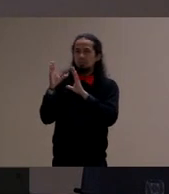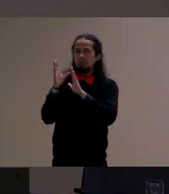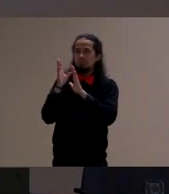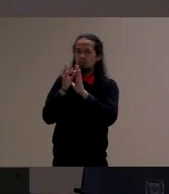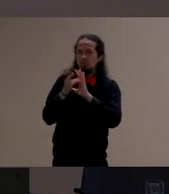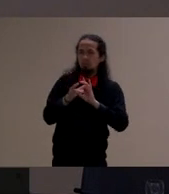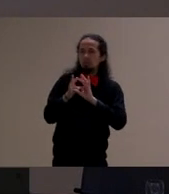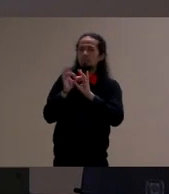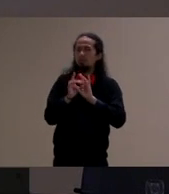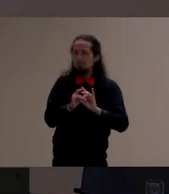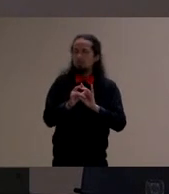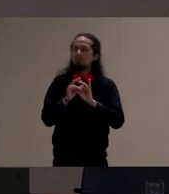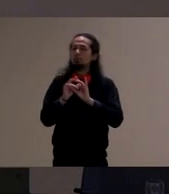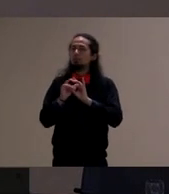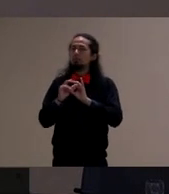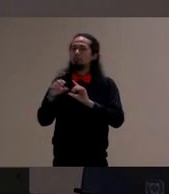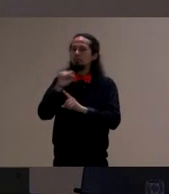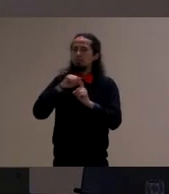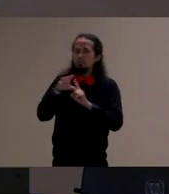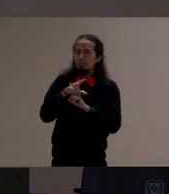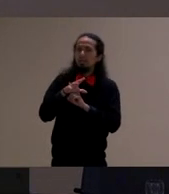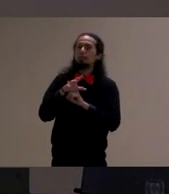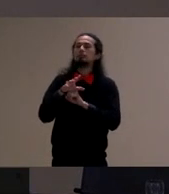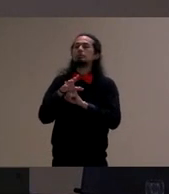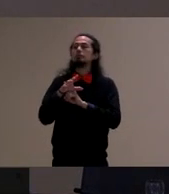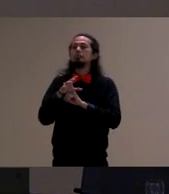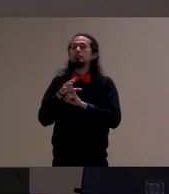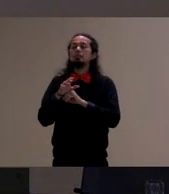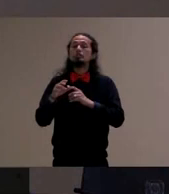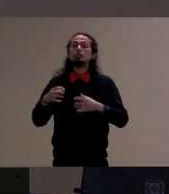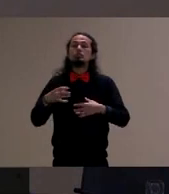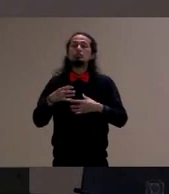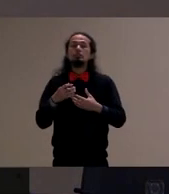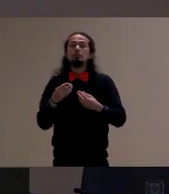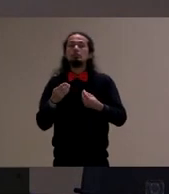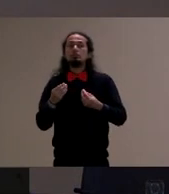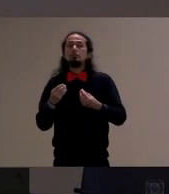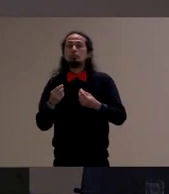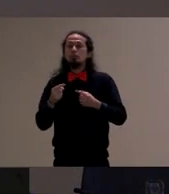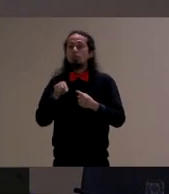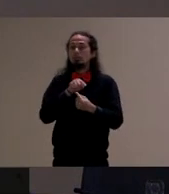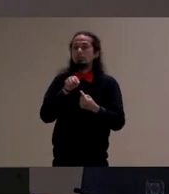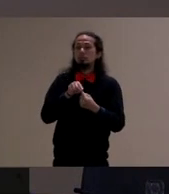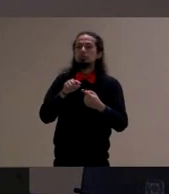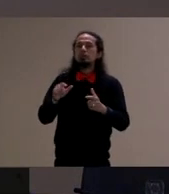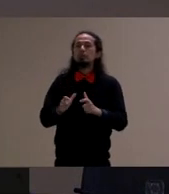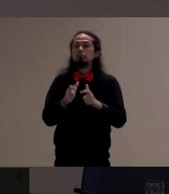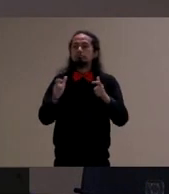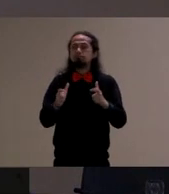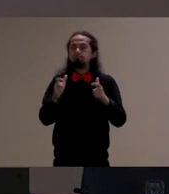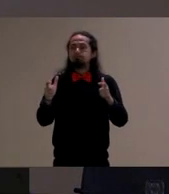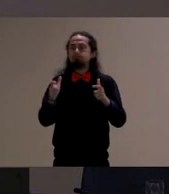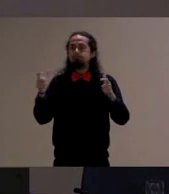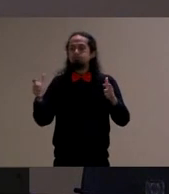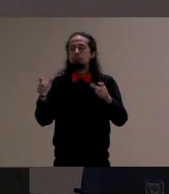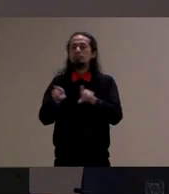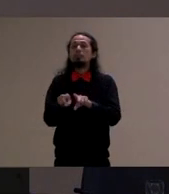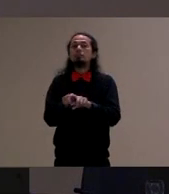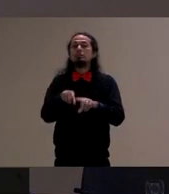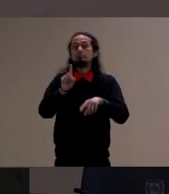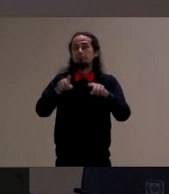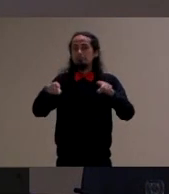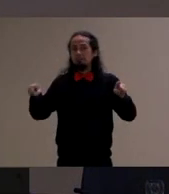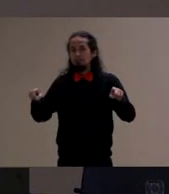no sentido de ampliá-las e de ampliá-los e diversificar os